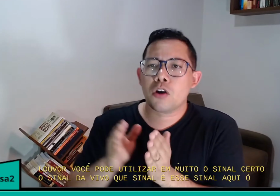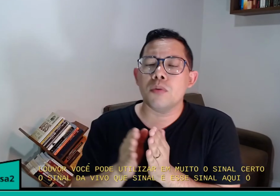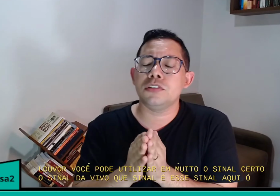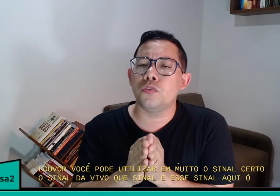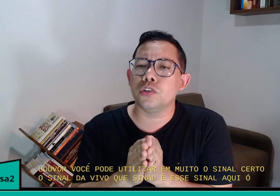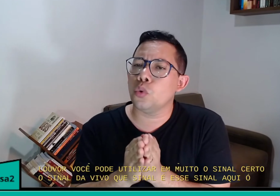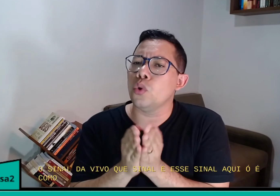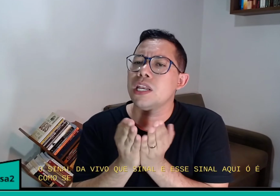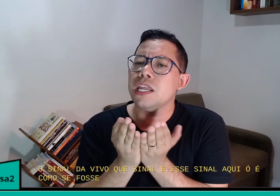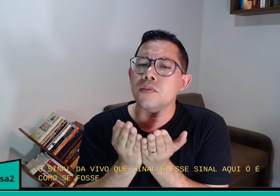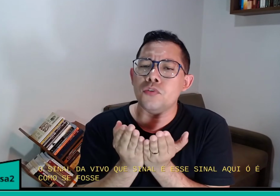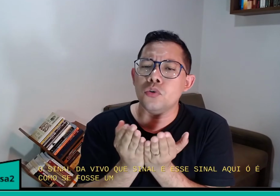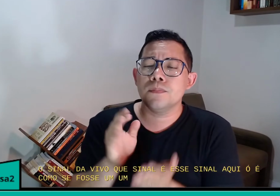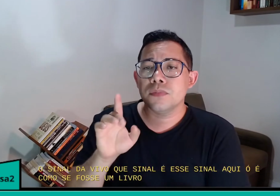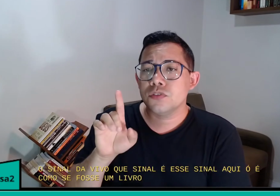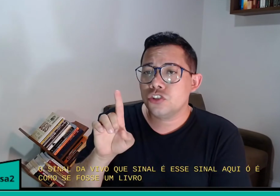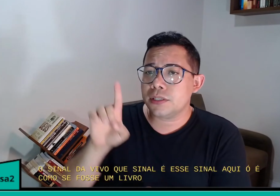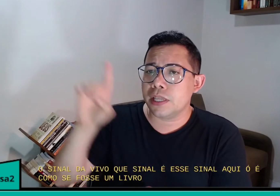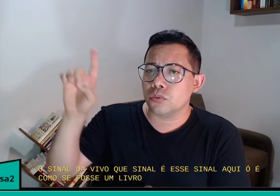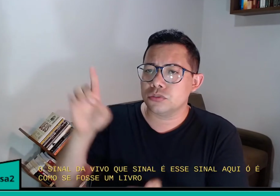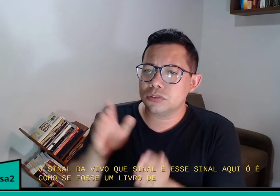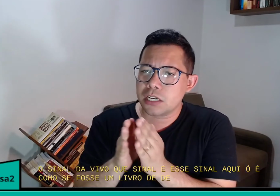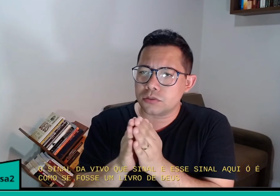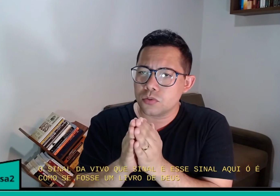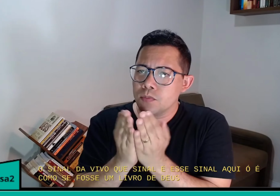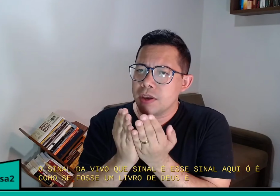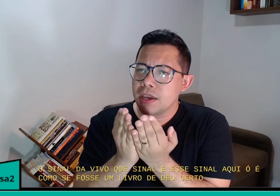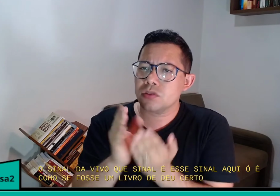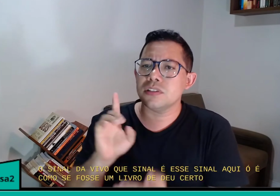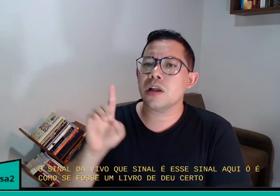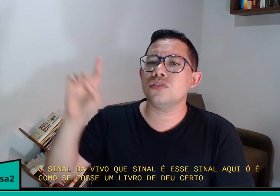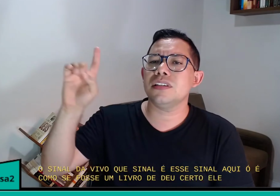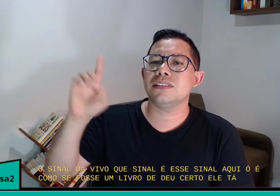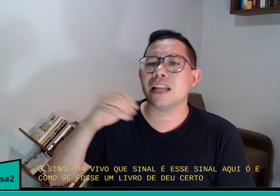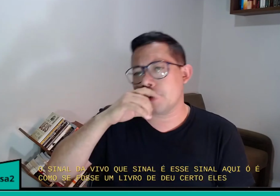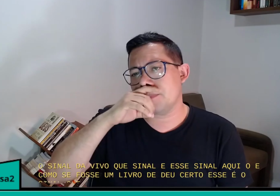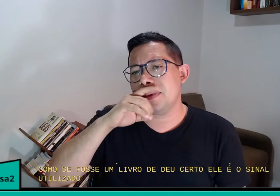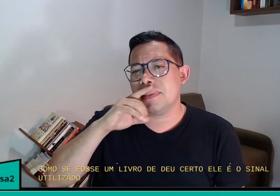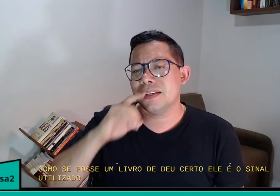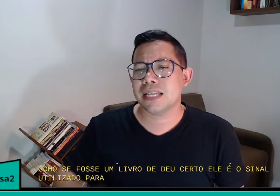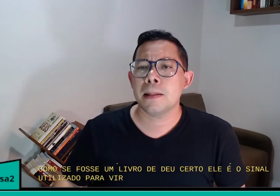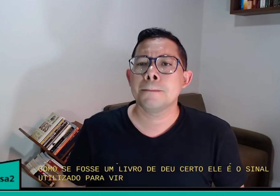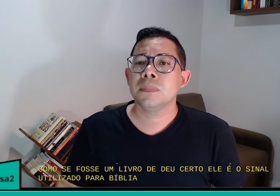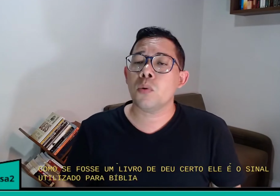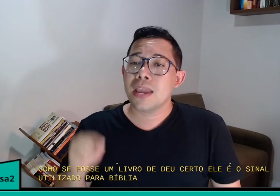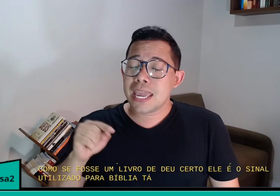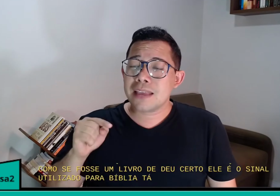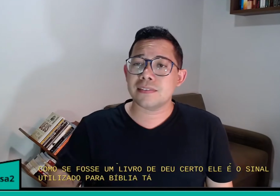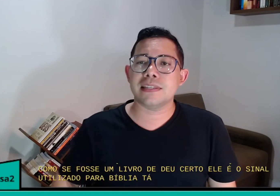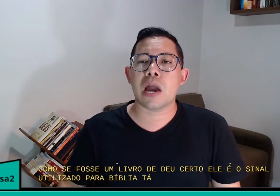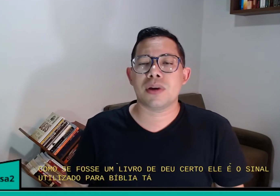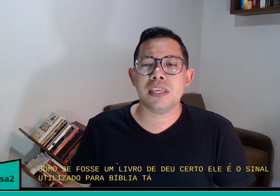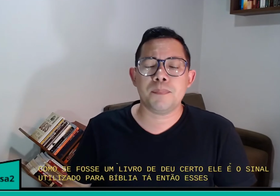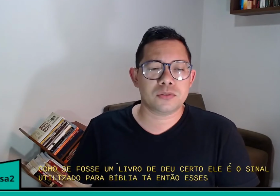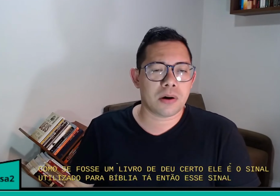É como se fosse o livro de Deus, certo? Esse é o sinal utilizado para a Bíblia, tá? Então, esse sinal aqui, pessoal,